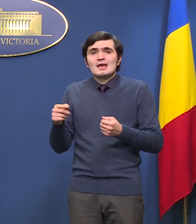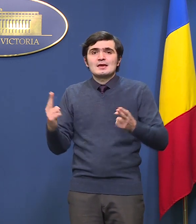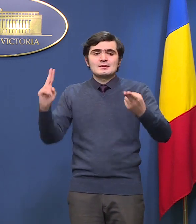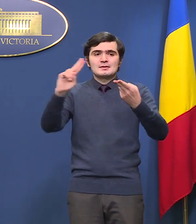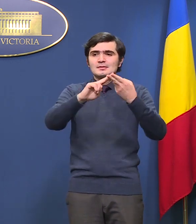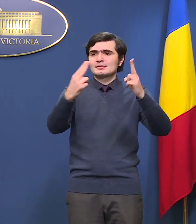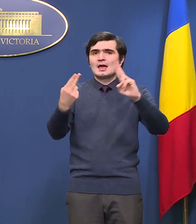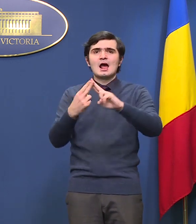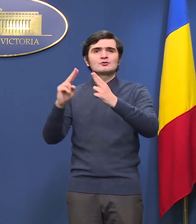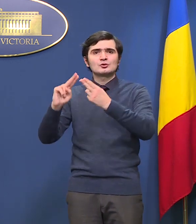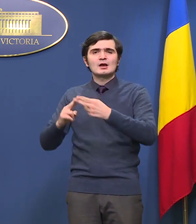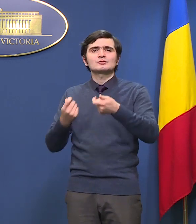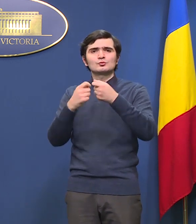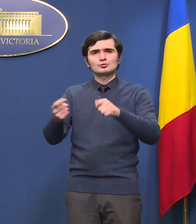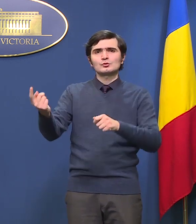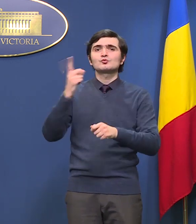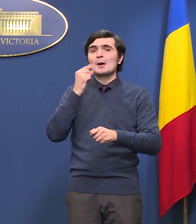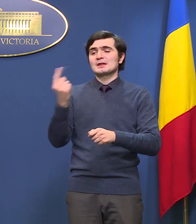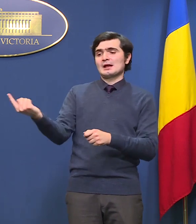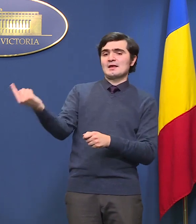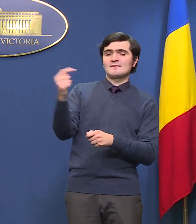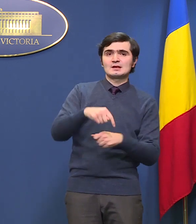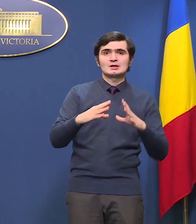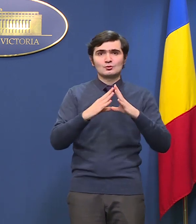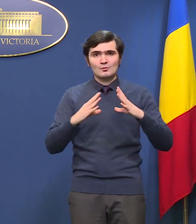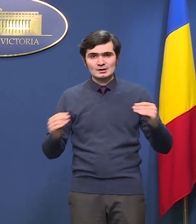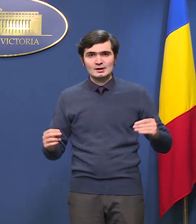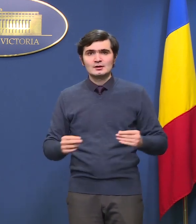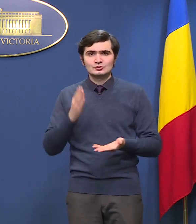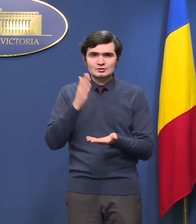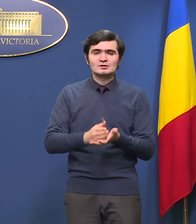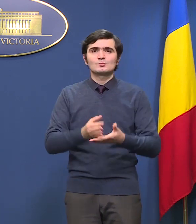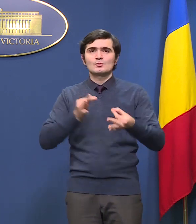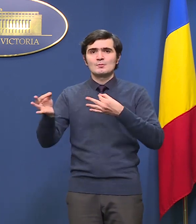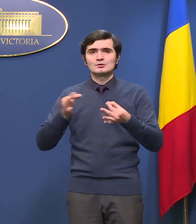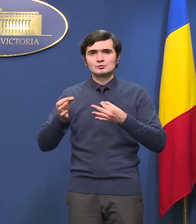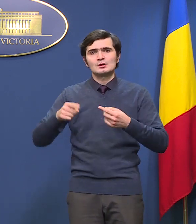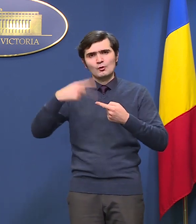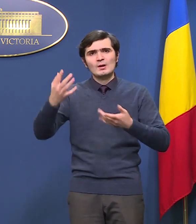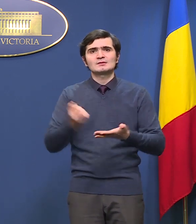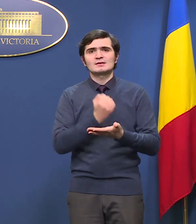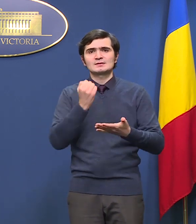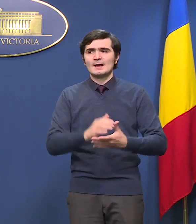interacționează cu toți cei care vin în România și dispun măsurile care se vor lua.